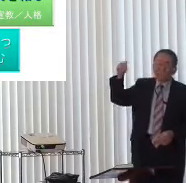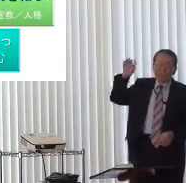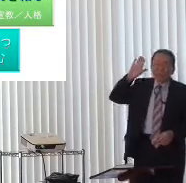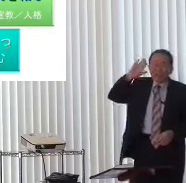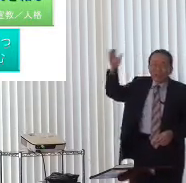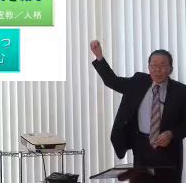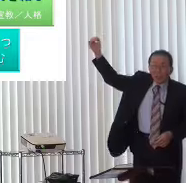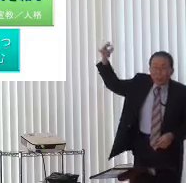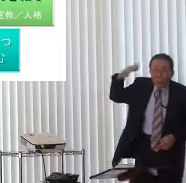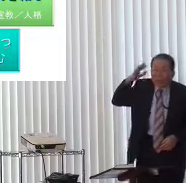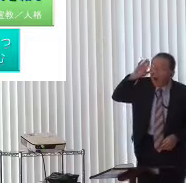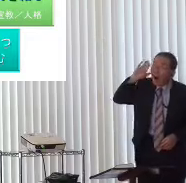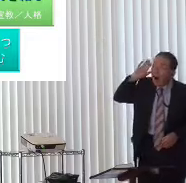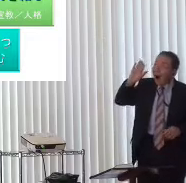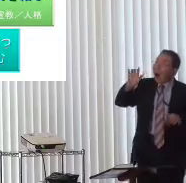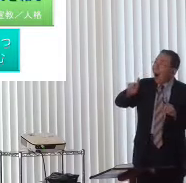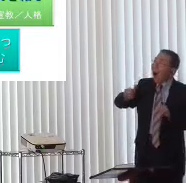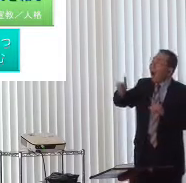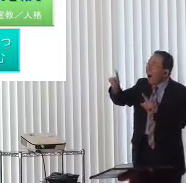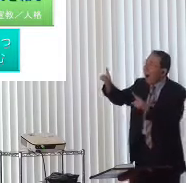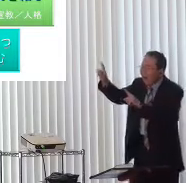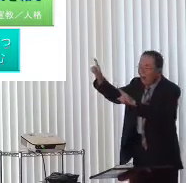って歩んでいこう、